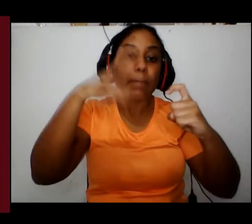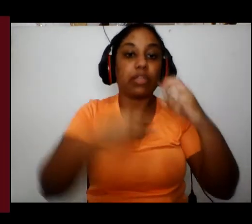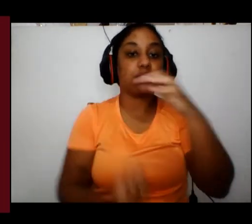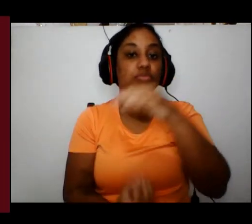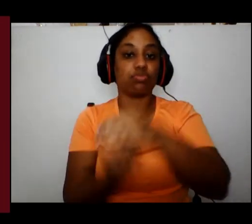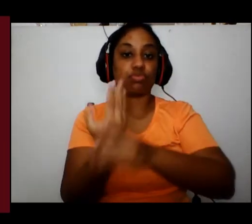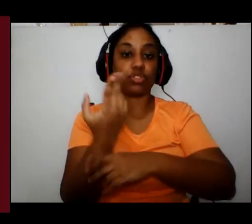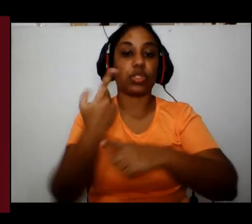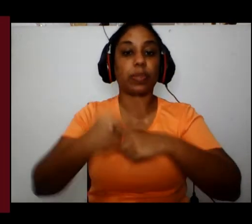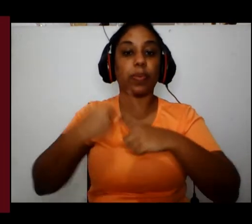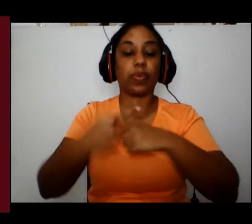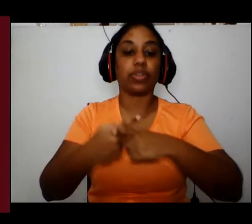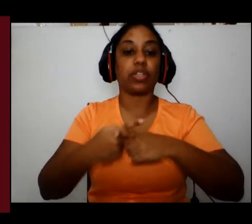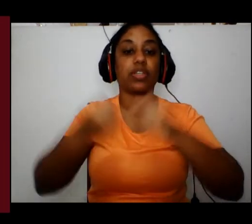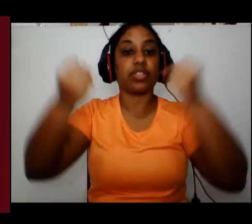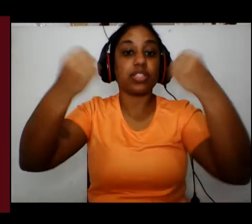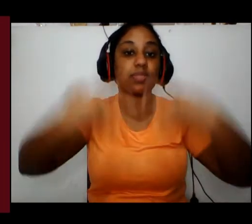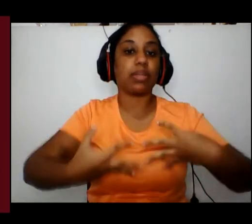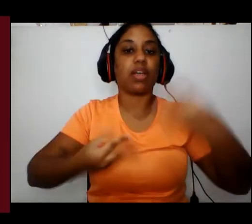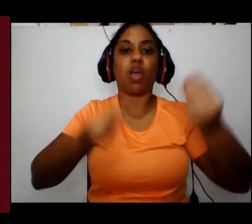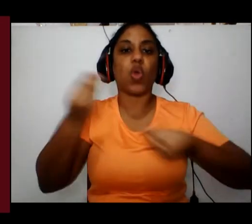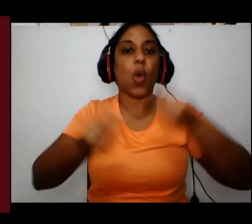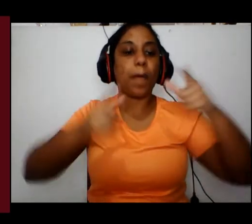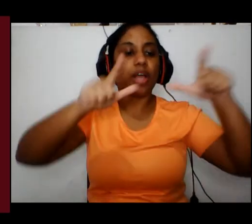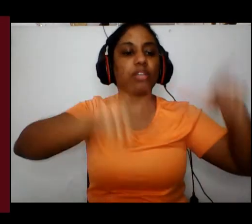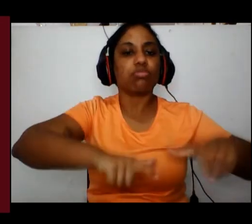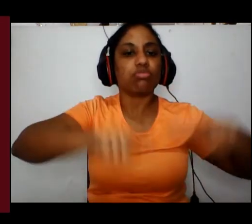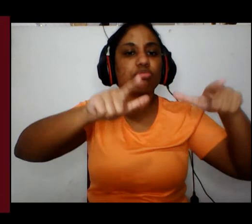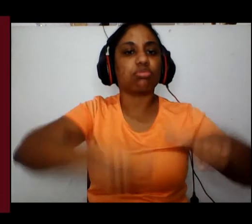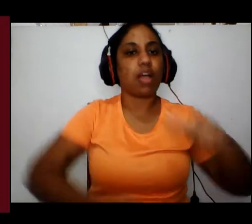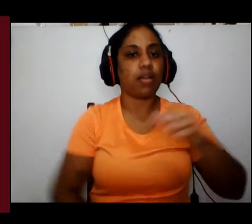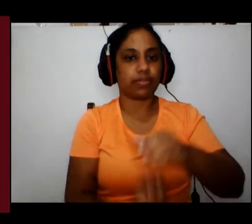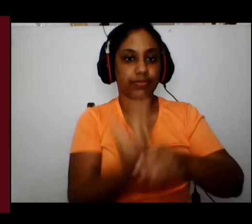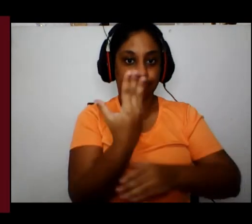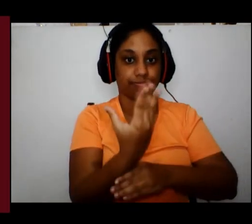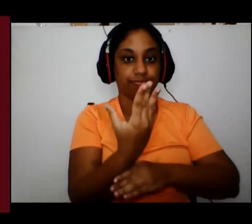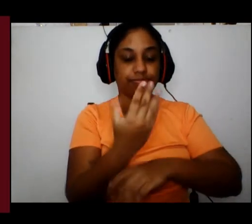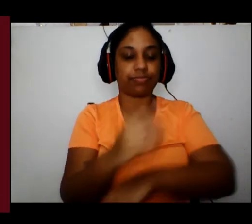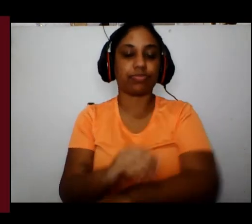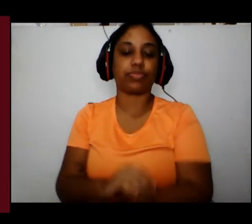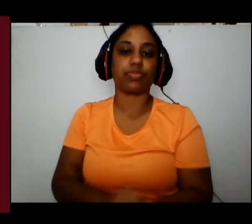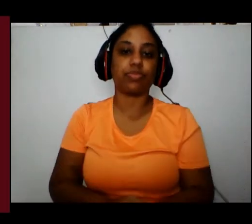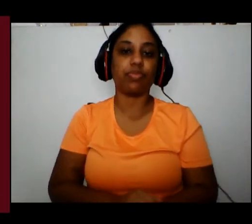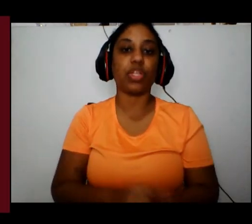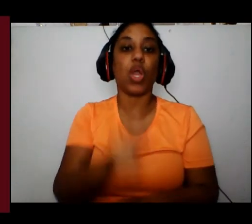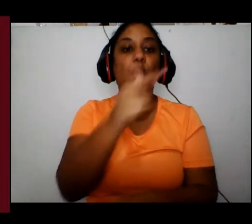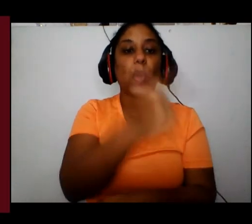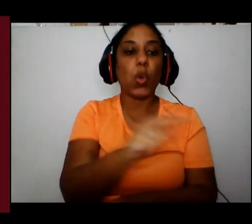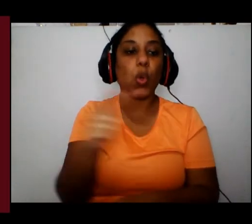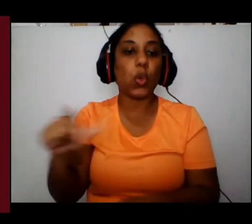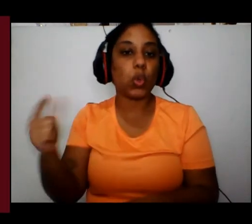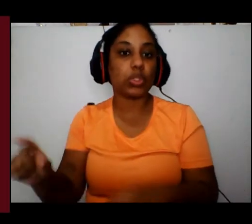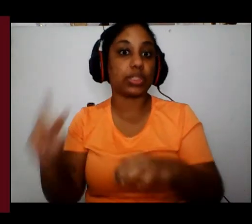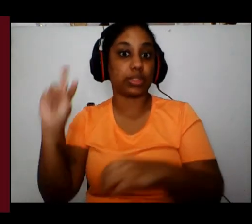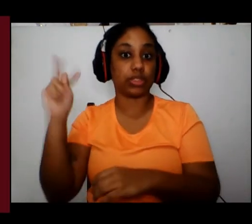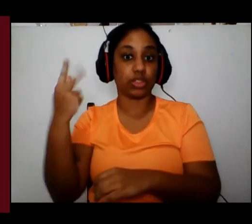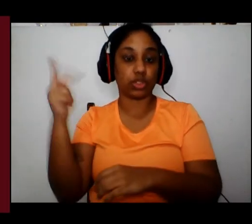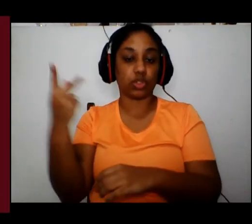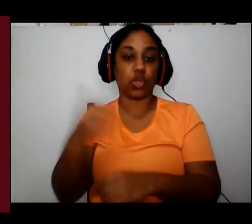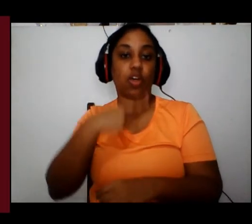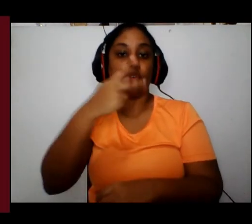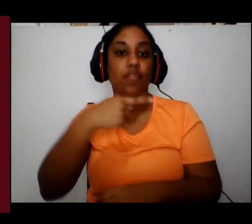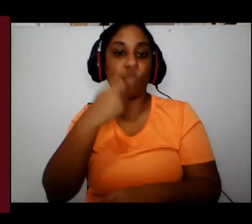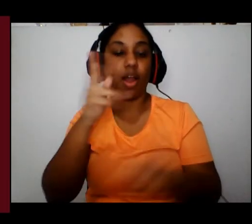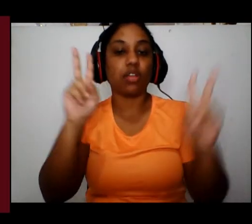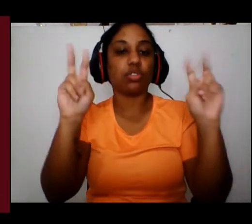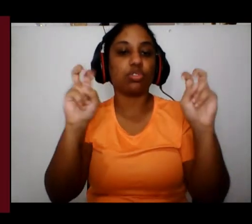mito fundante, justamente porque narra a origem de um lugar. Porém, outras histórias que narram a origem da Terra, a origem